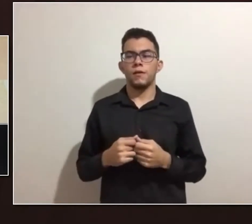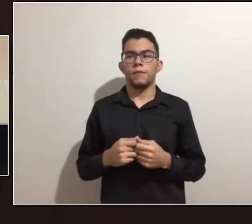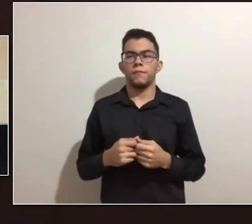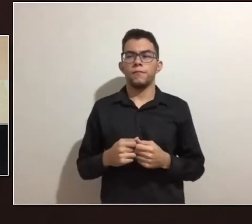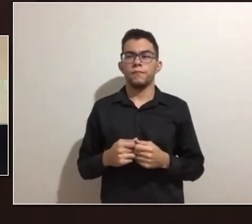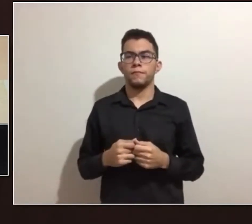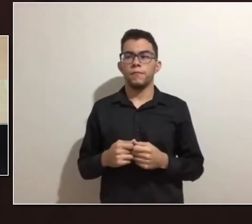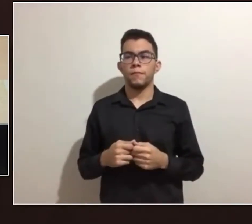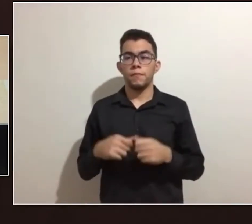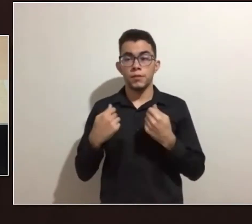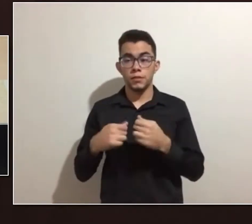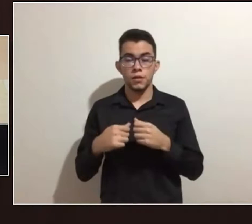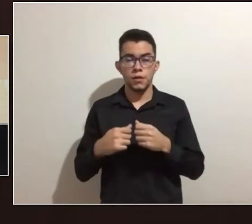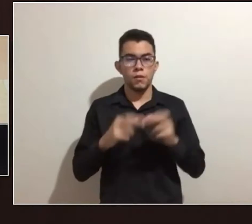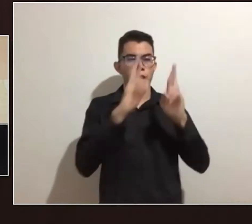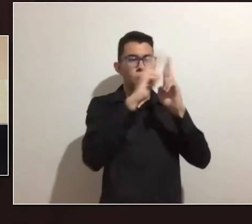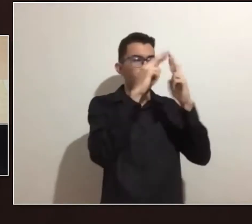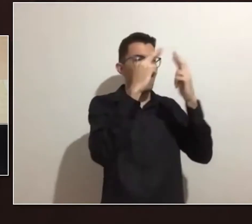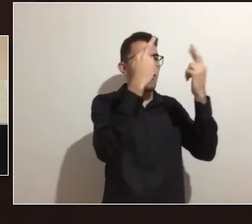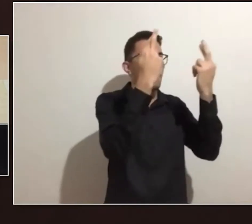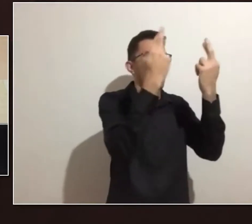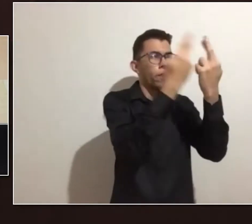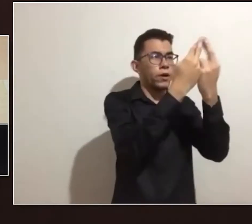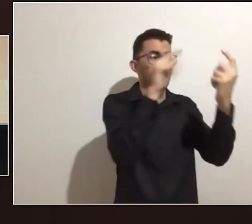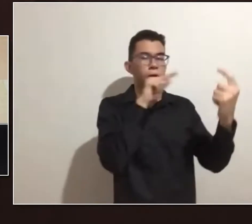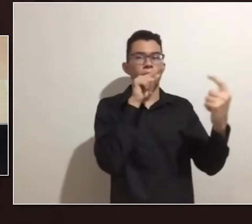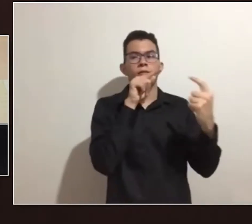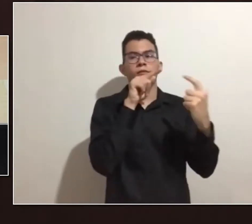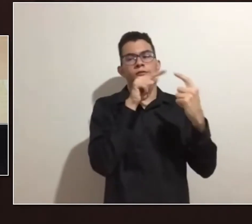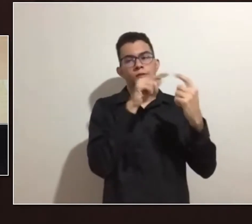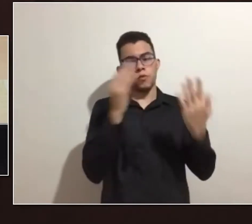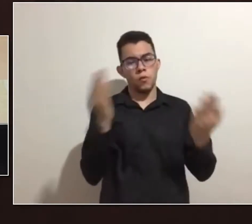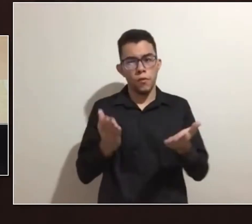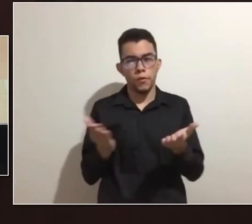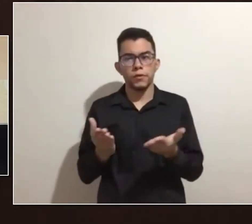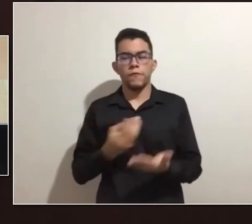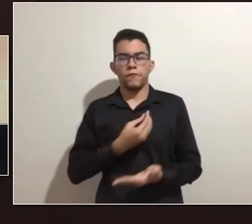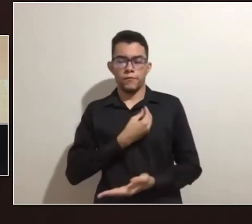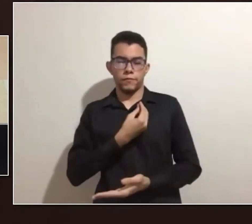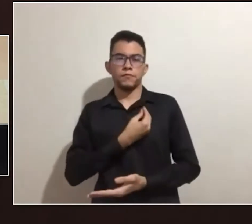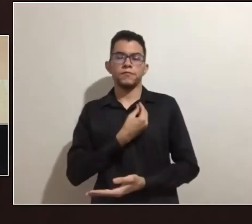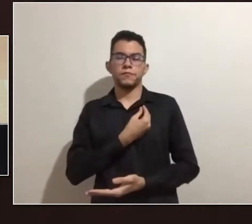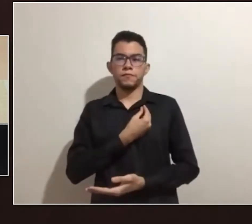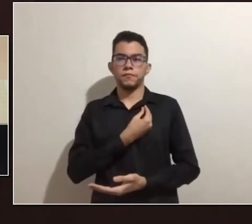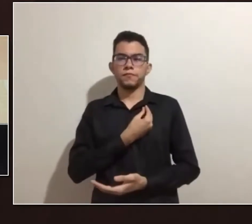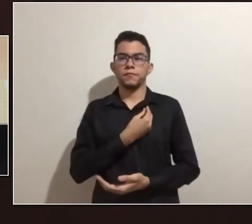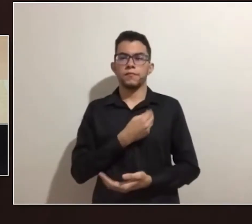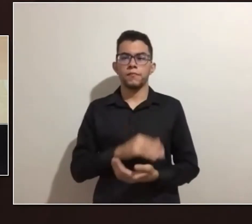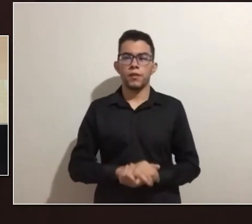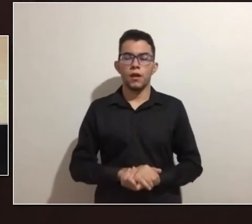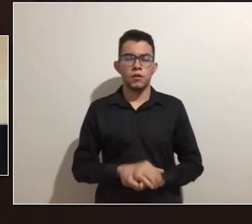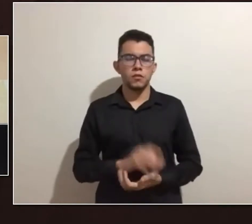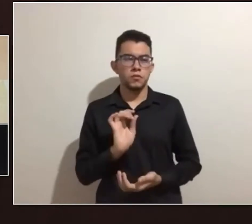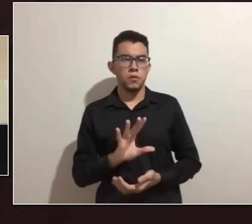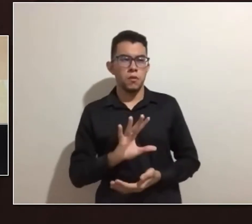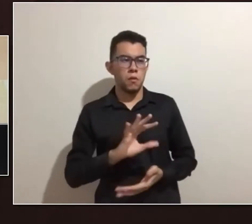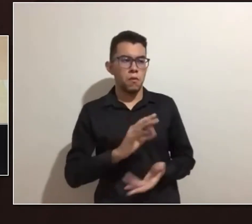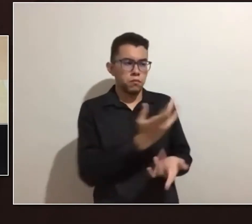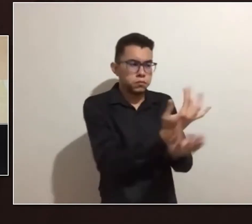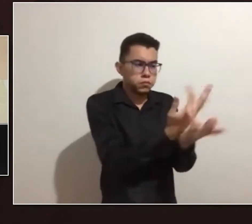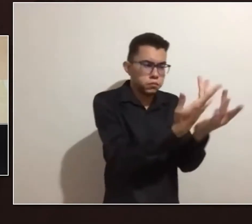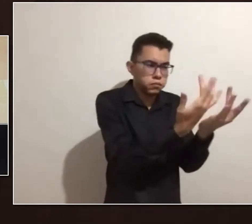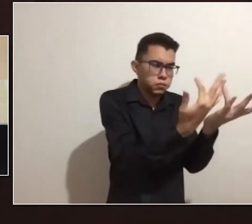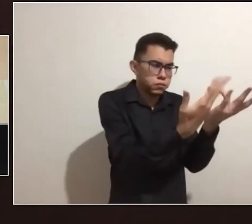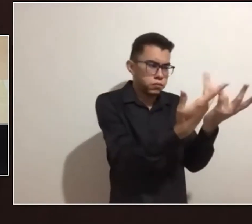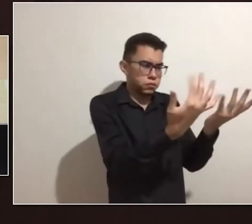o reino, tá? E essa igreja em Filadélfia não é uma igreja grande, numerosa,